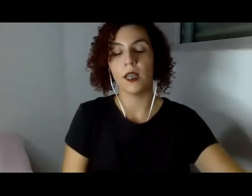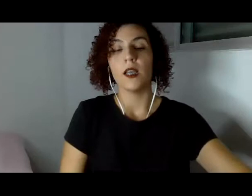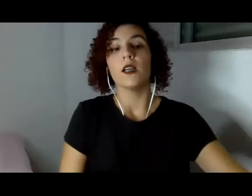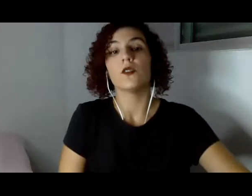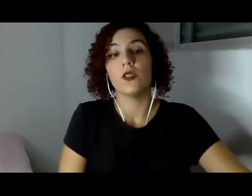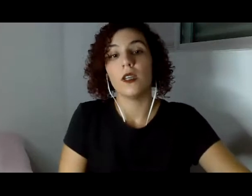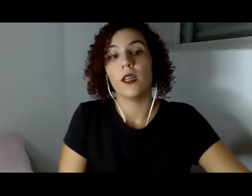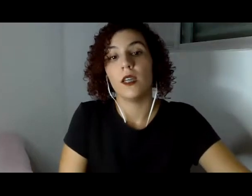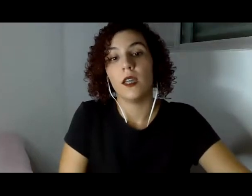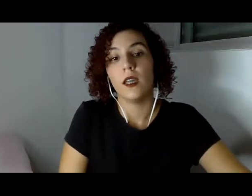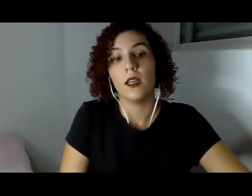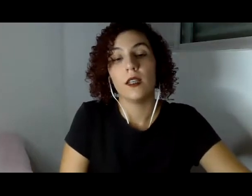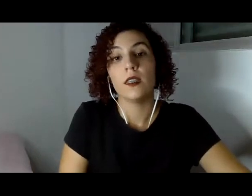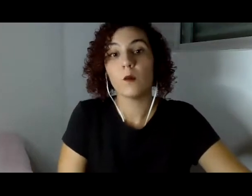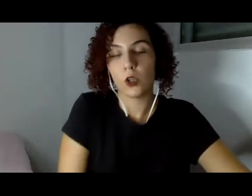vocês,